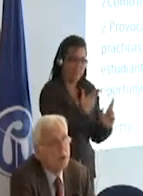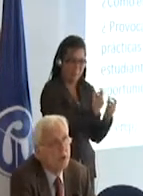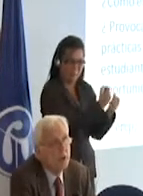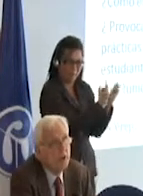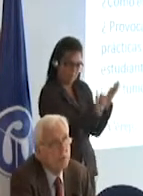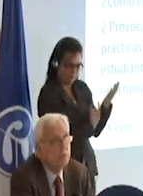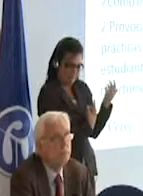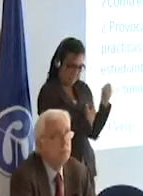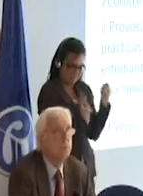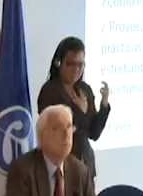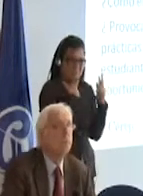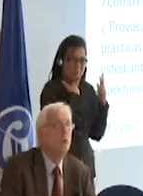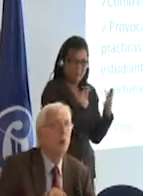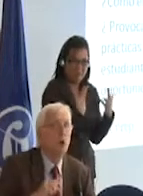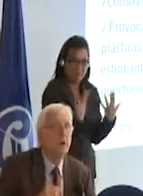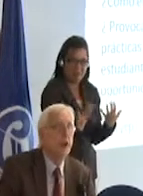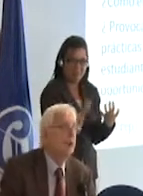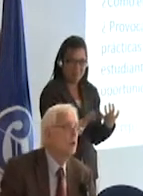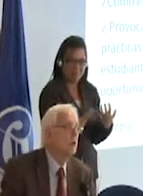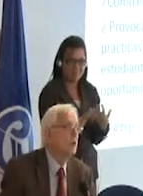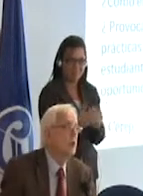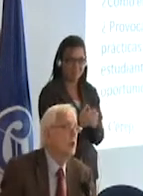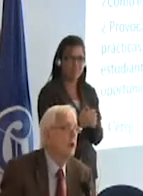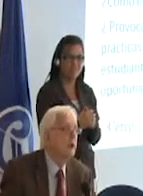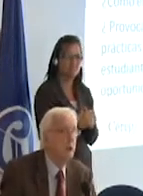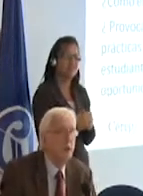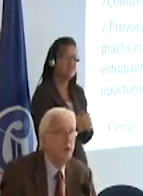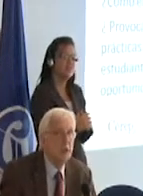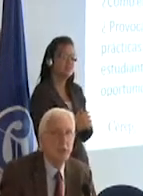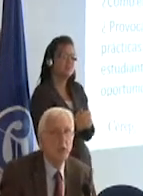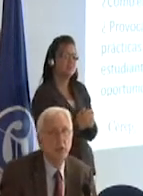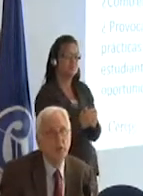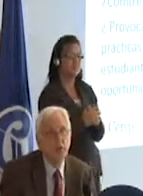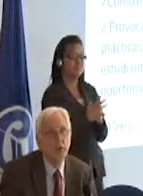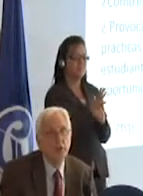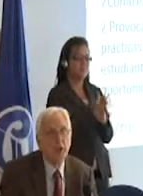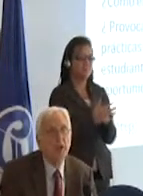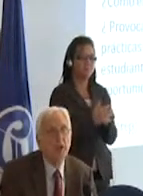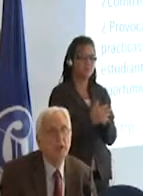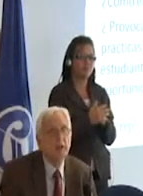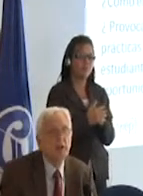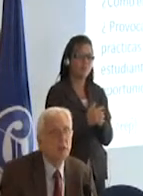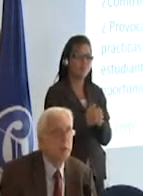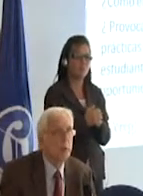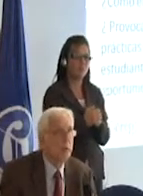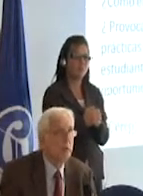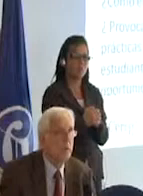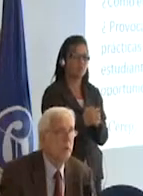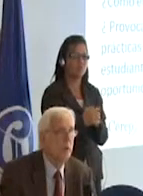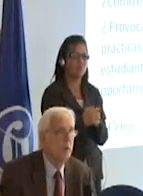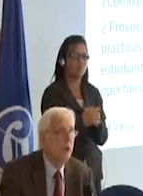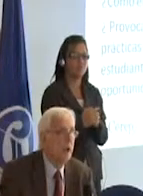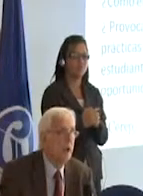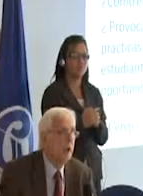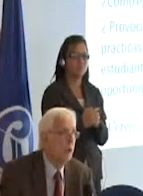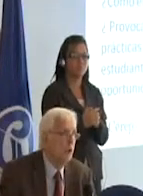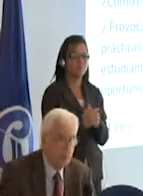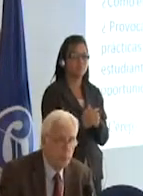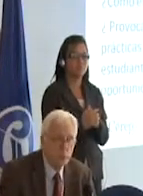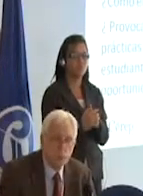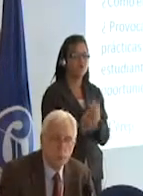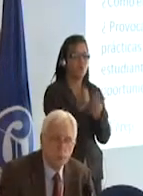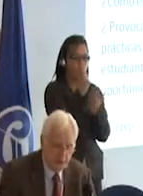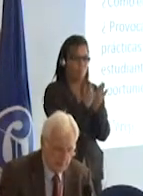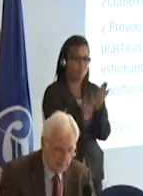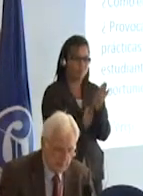à partir d'une enquête qui a été menée dans un établissement scolaire